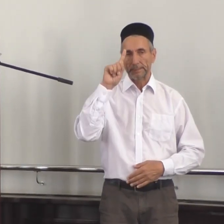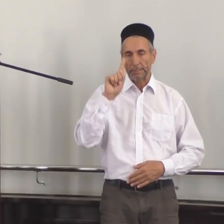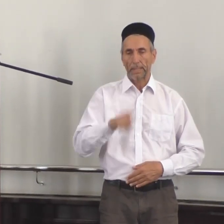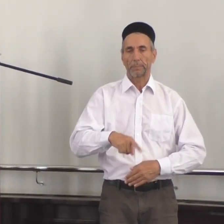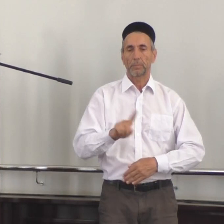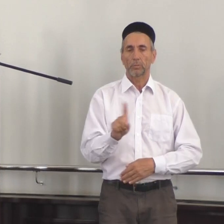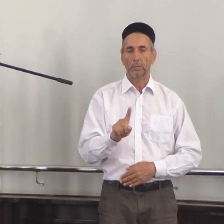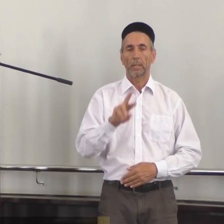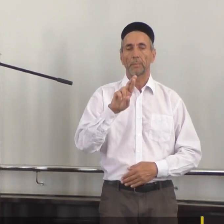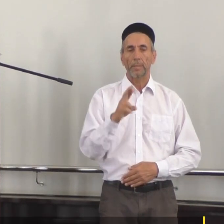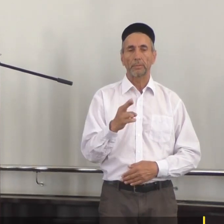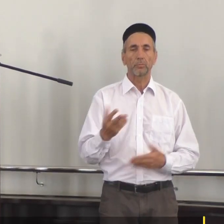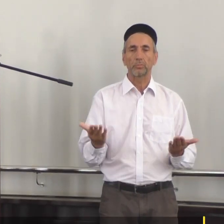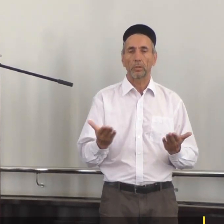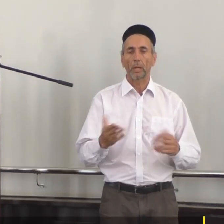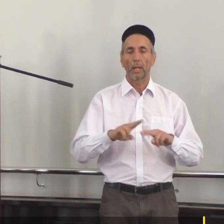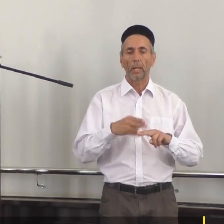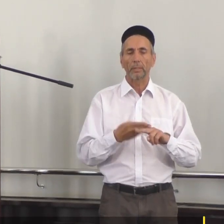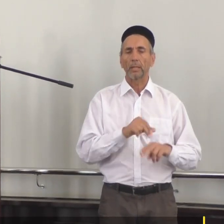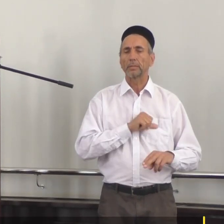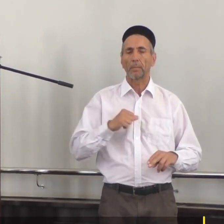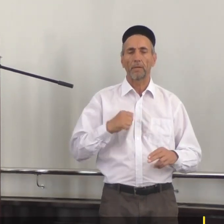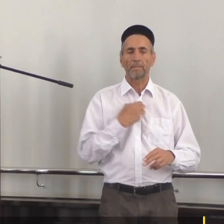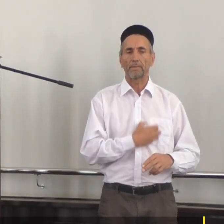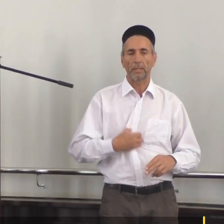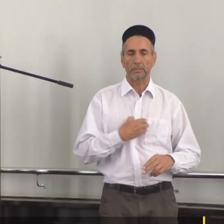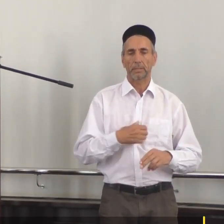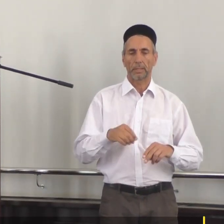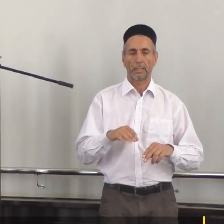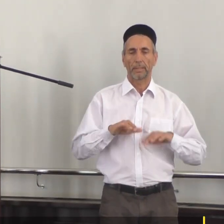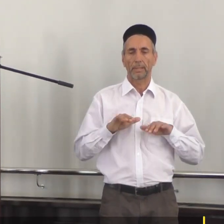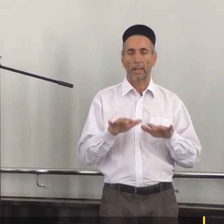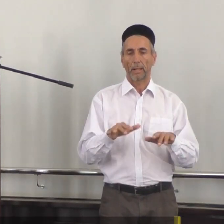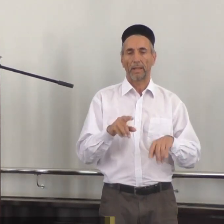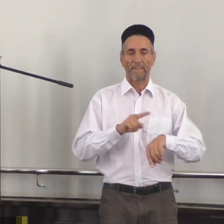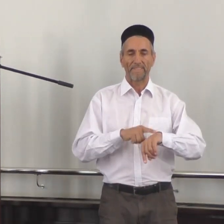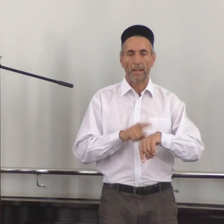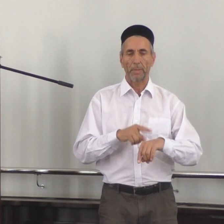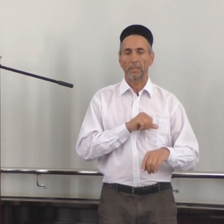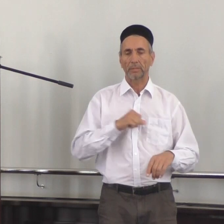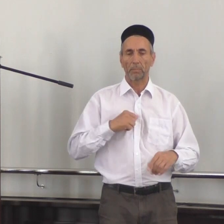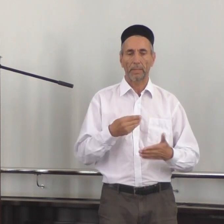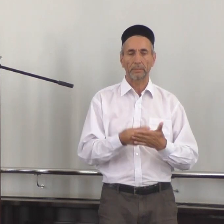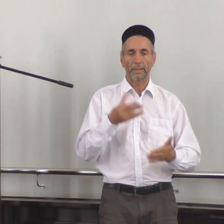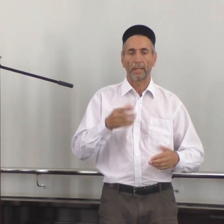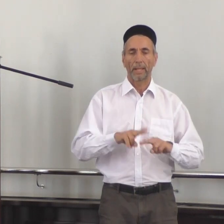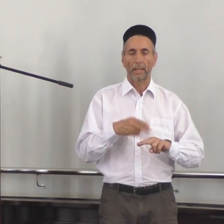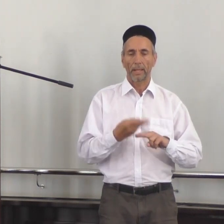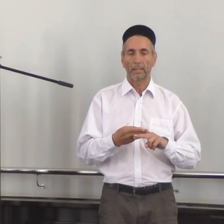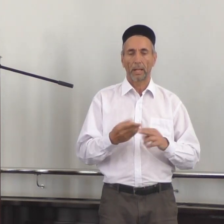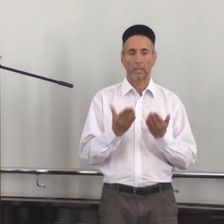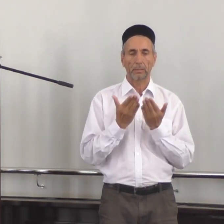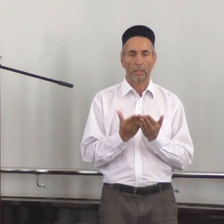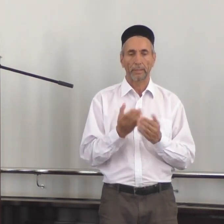shushi jumg'ada bik ahamiyatli bir vaqt bir mezgil bor. Agar da indi biz